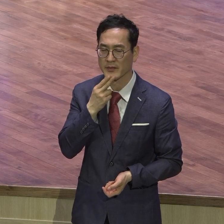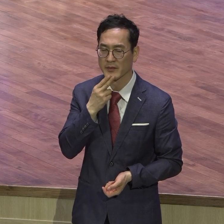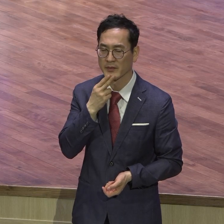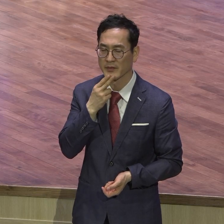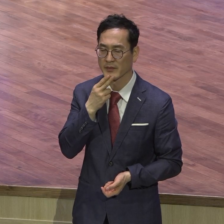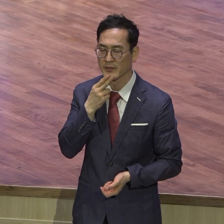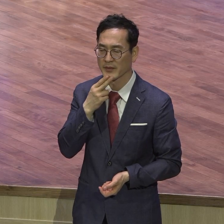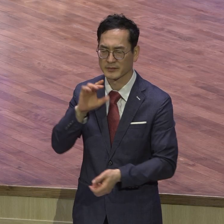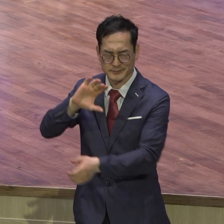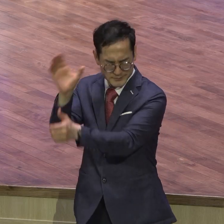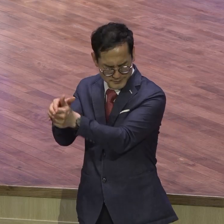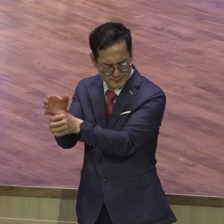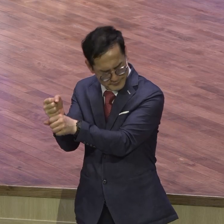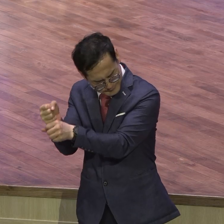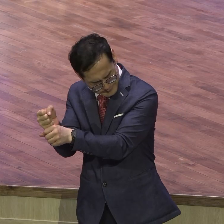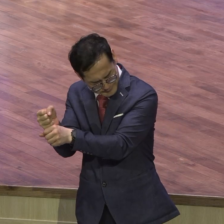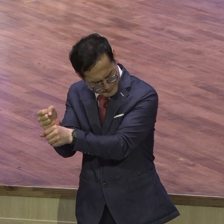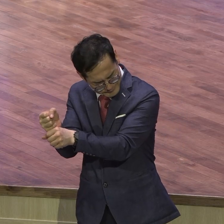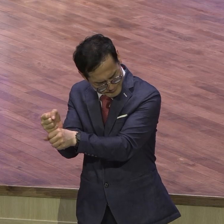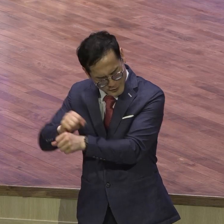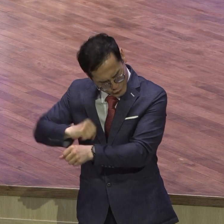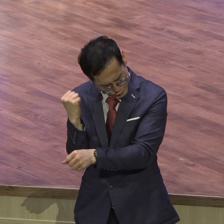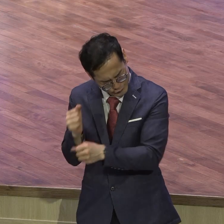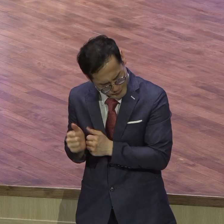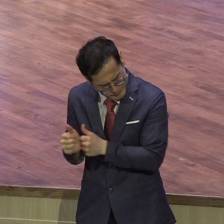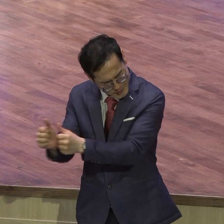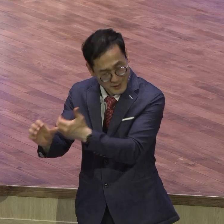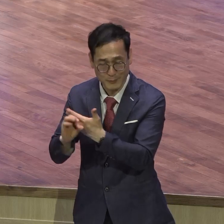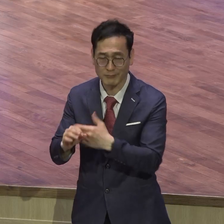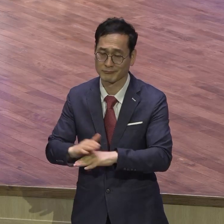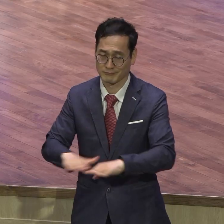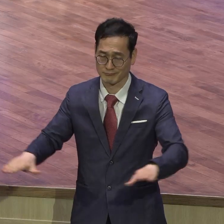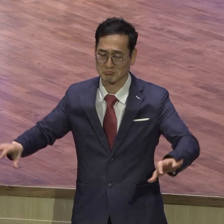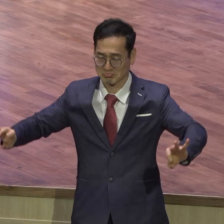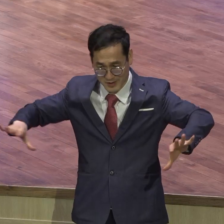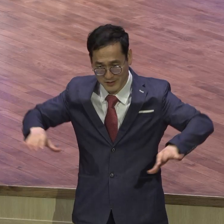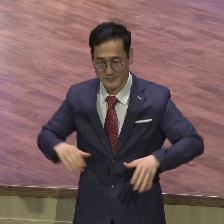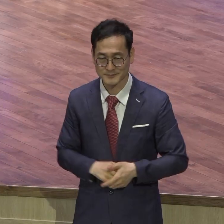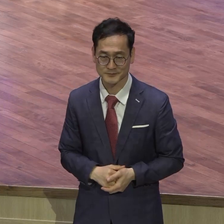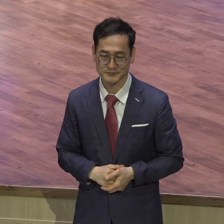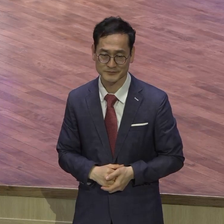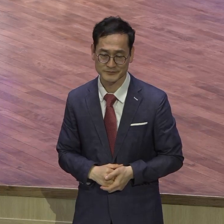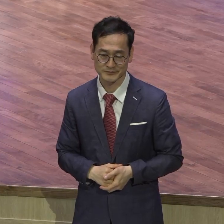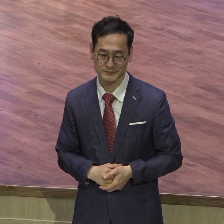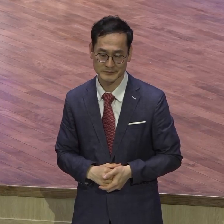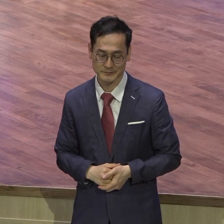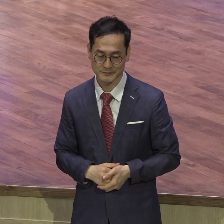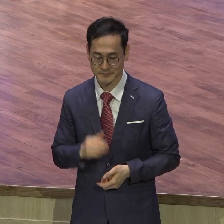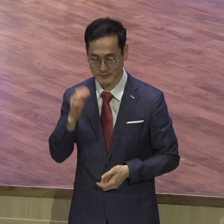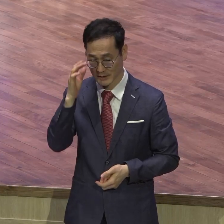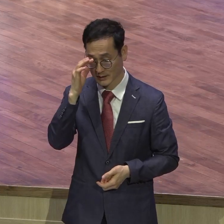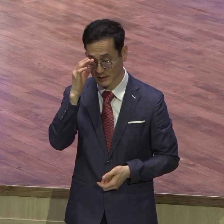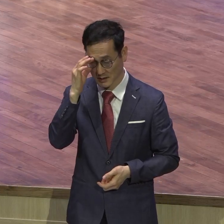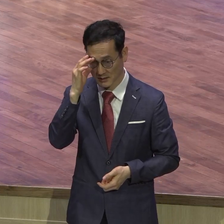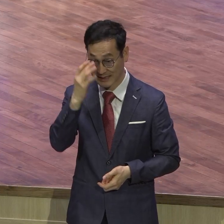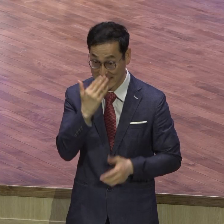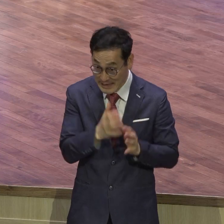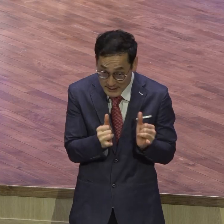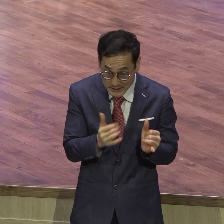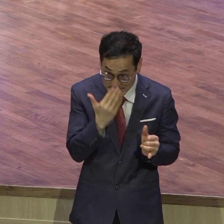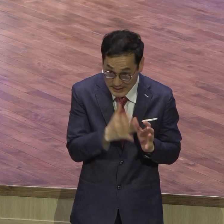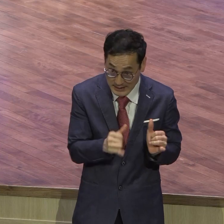아주 신앙생활 쉬운 거예요 그냥 순종하면 되는 거예요 이스라엘 행계에 뭐가 있어요 그냥 따라간